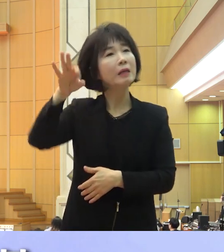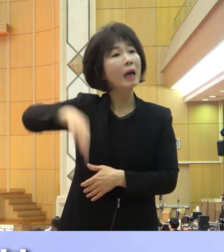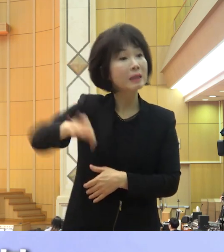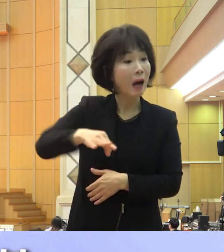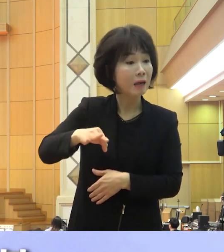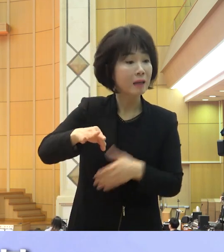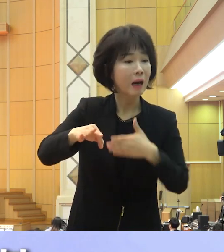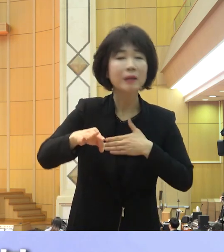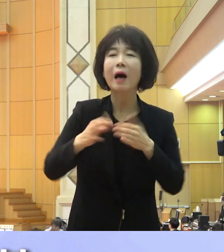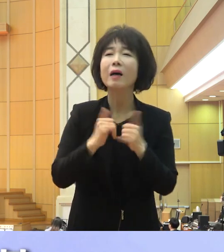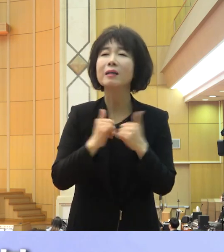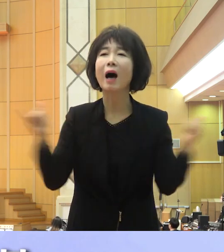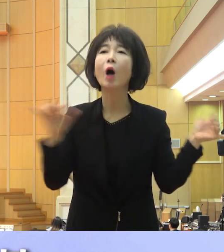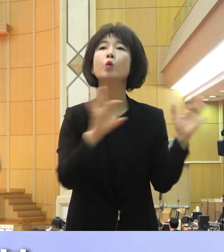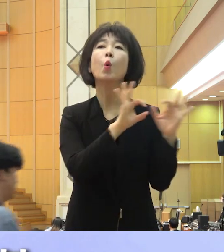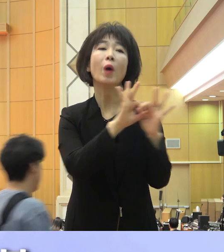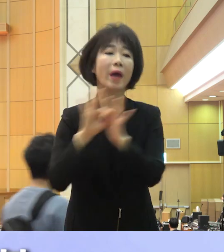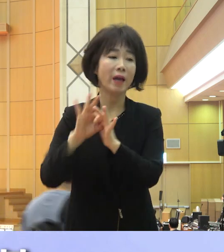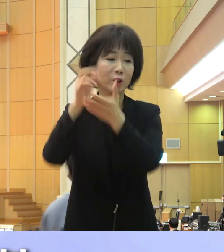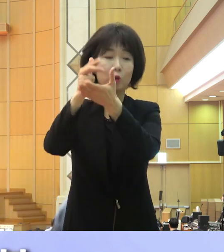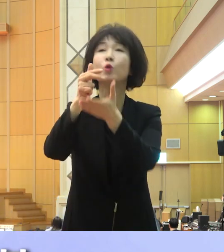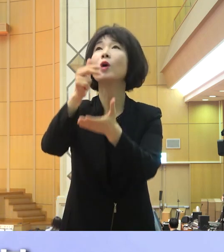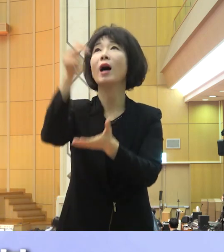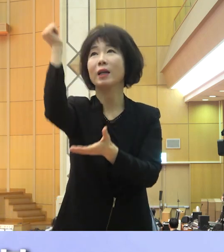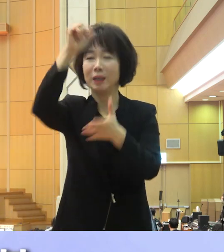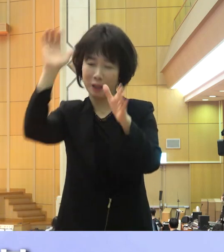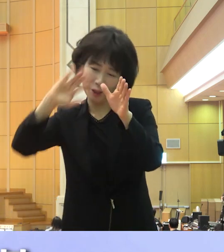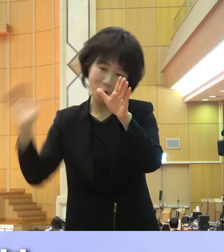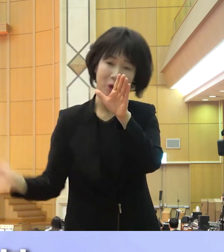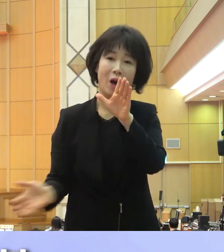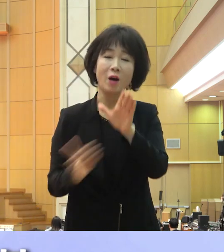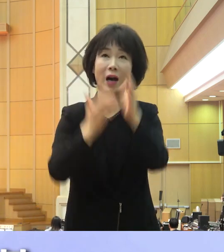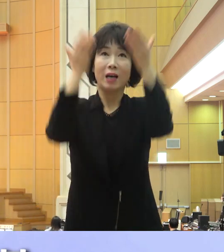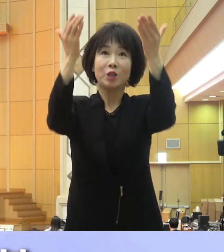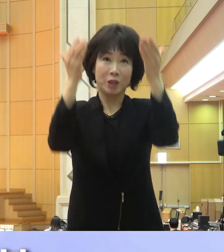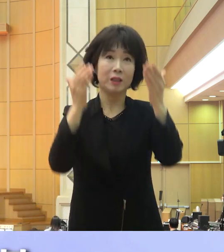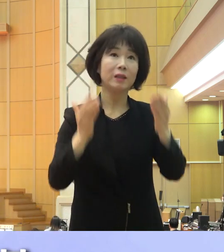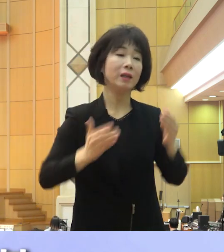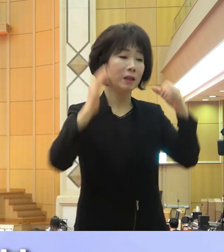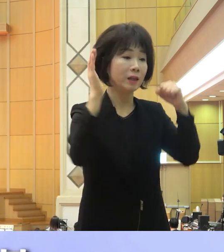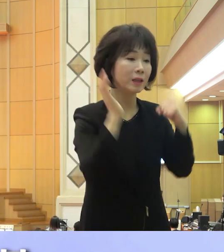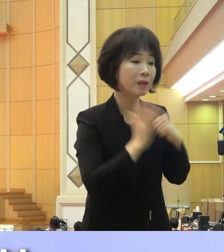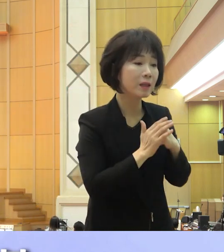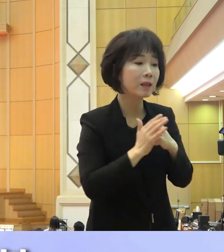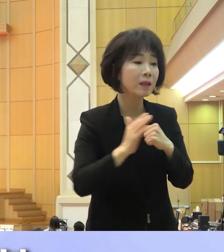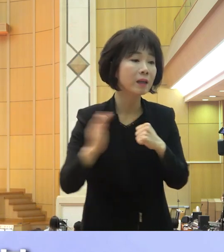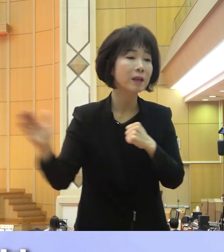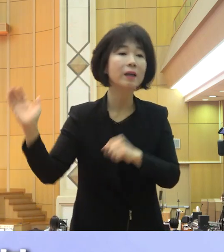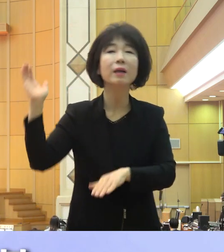이 작은 자통에 주가 이루어